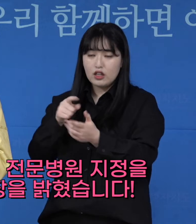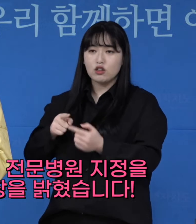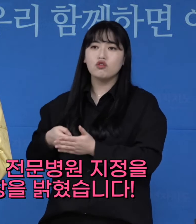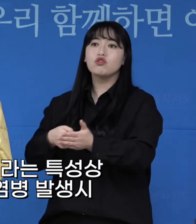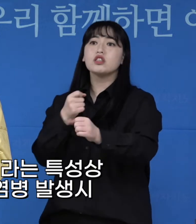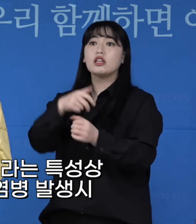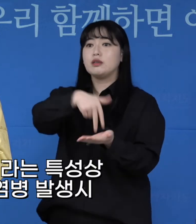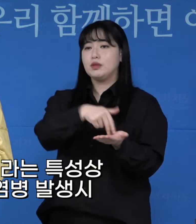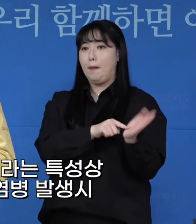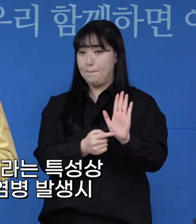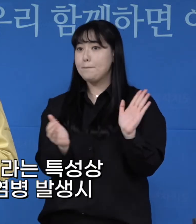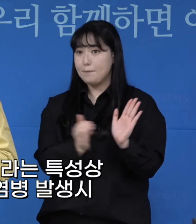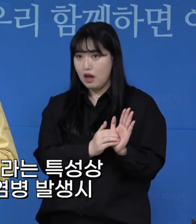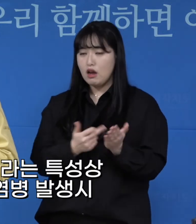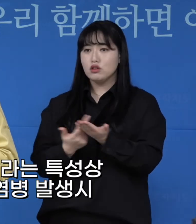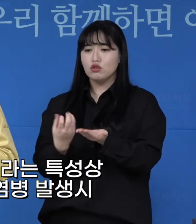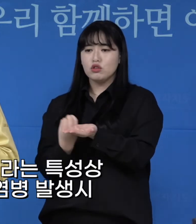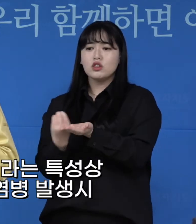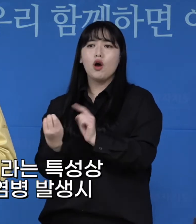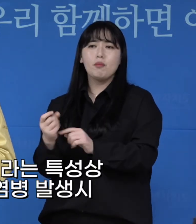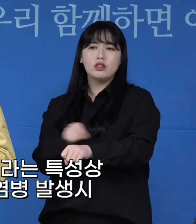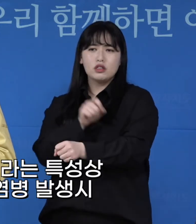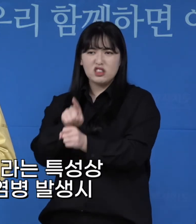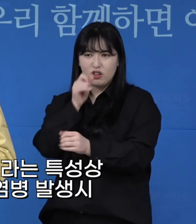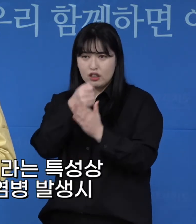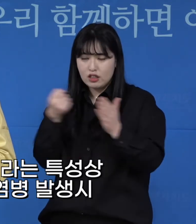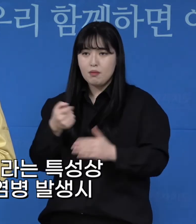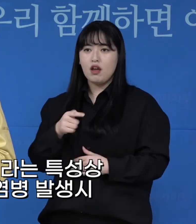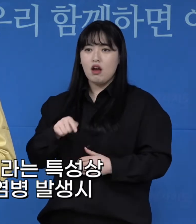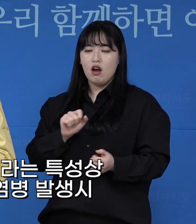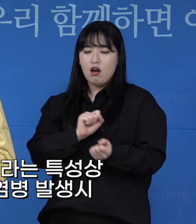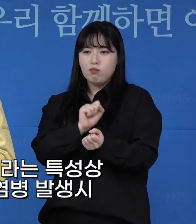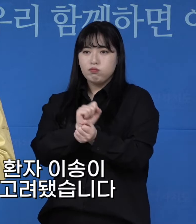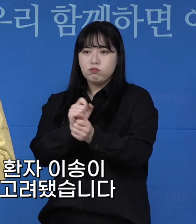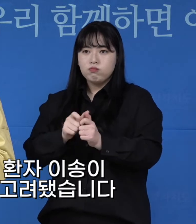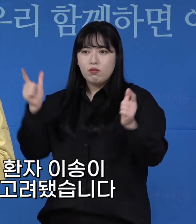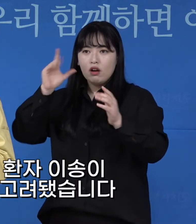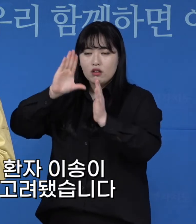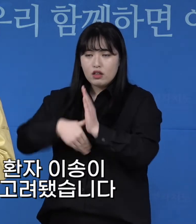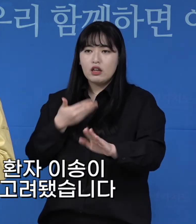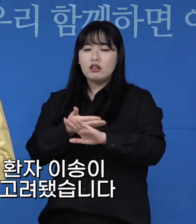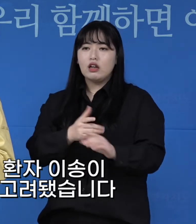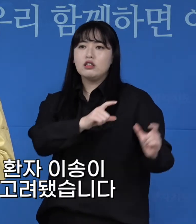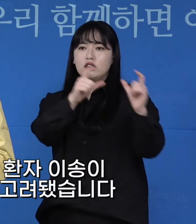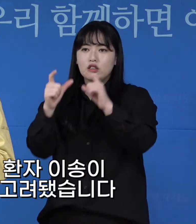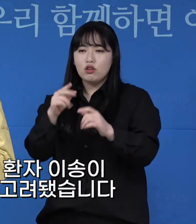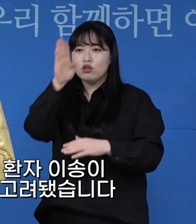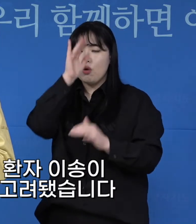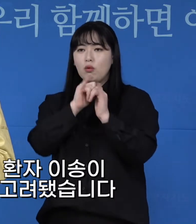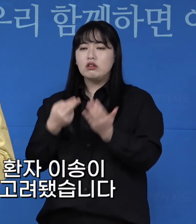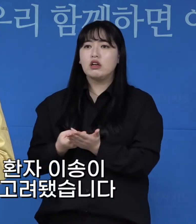밝혔습니다. 제주는 섬이라는 특성상 대규모 감염병 발생 시에 타 지역으로 환자